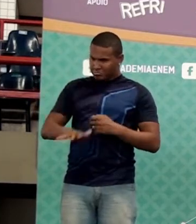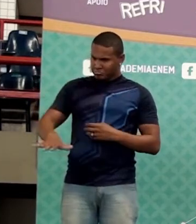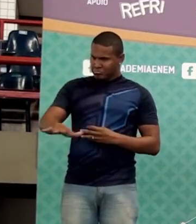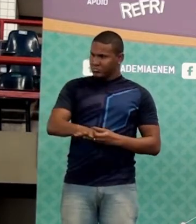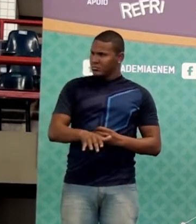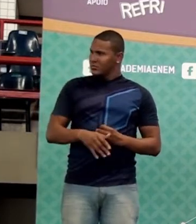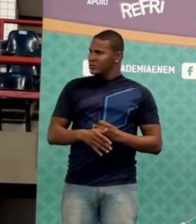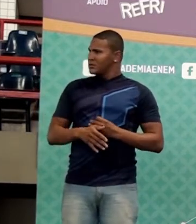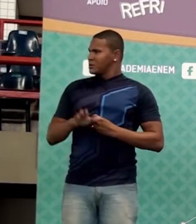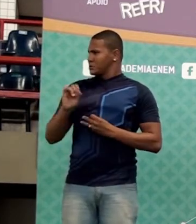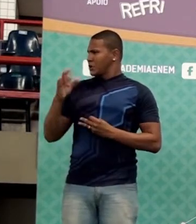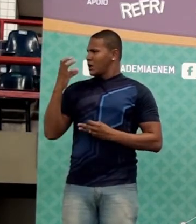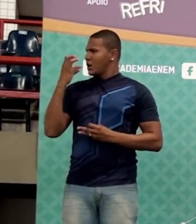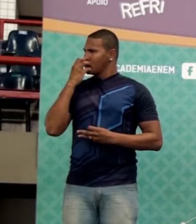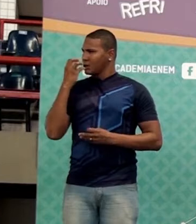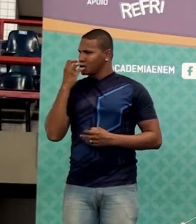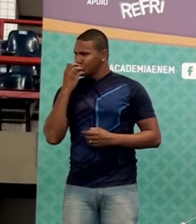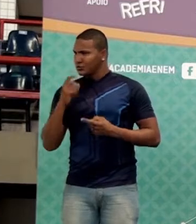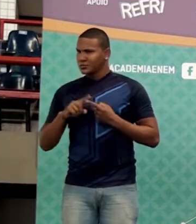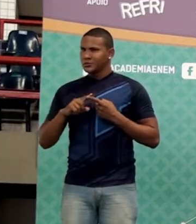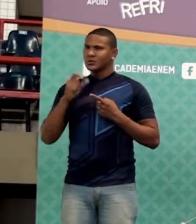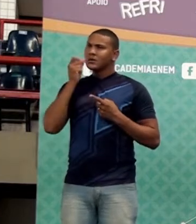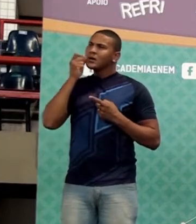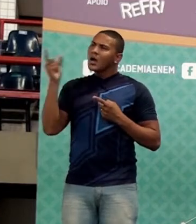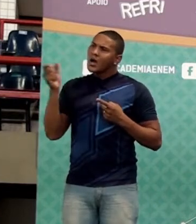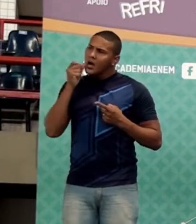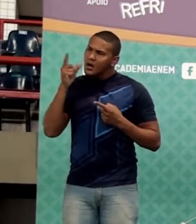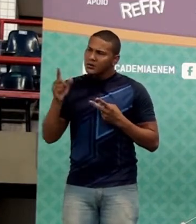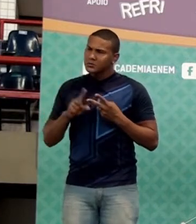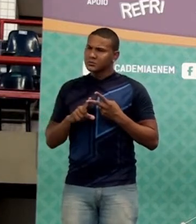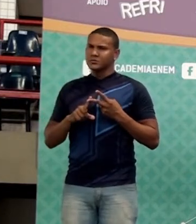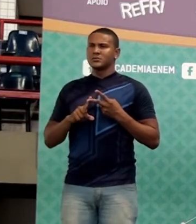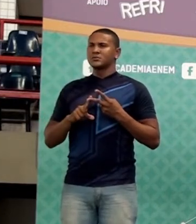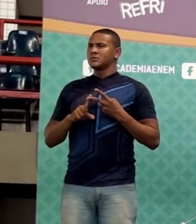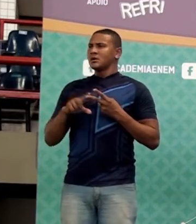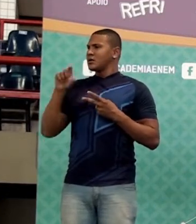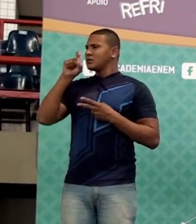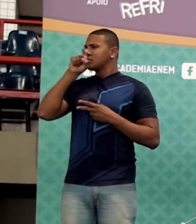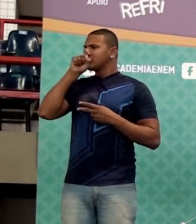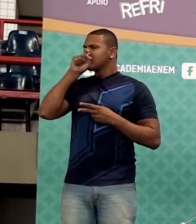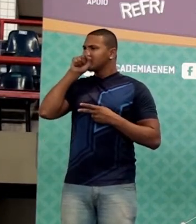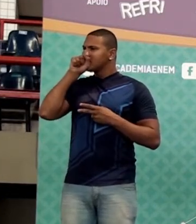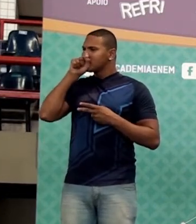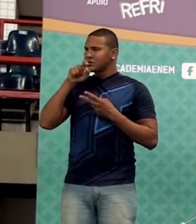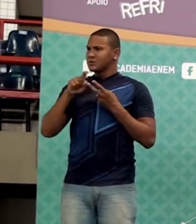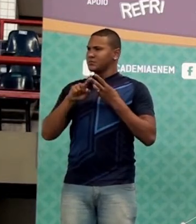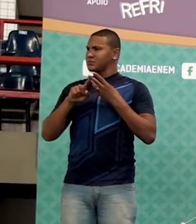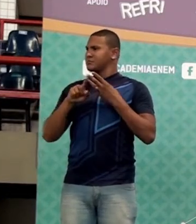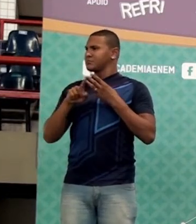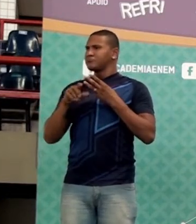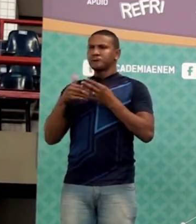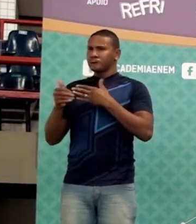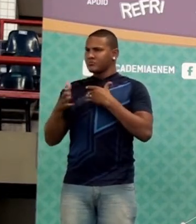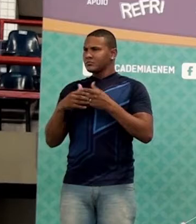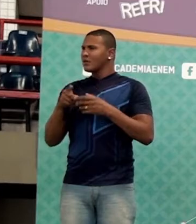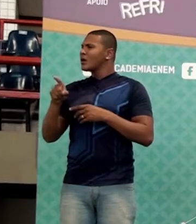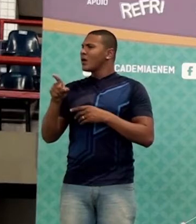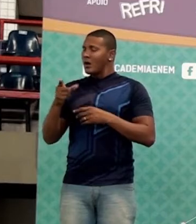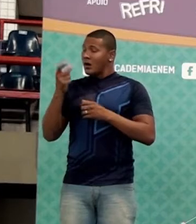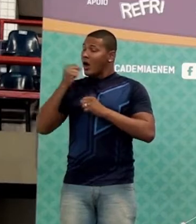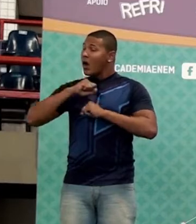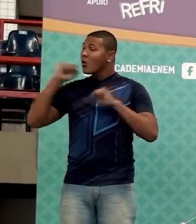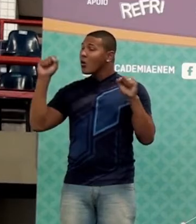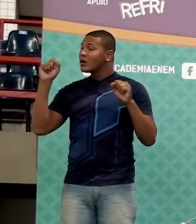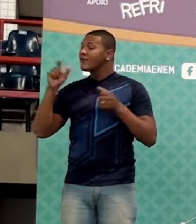tem cachorro, quem tem gato em casa, quem cria passarinho, o que é que o cachorro e o gato faz assim que